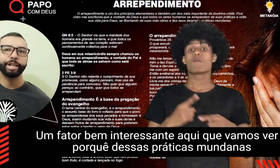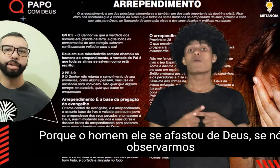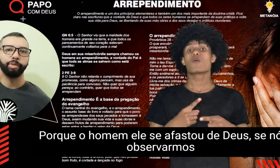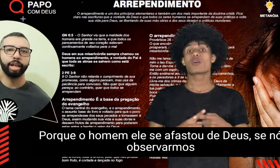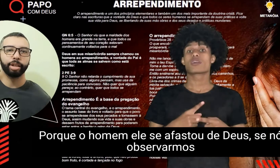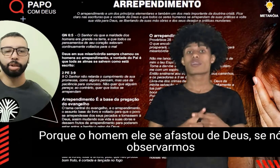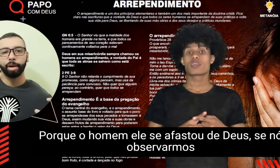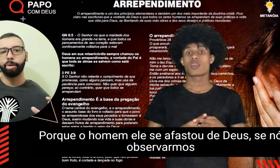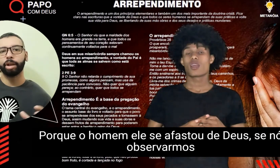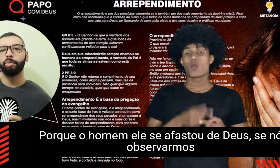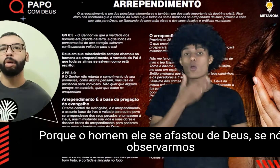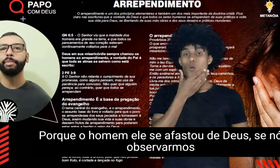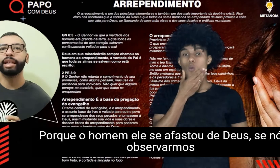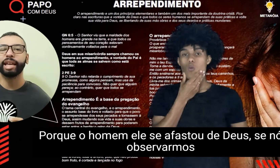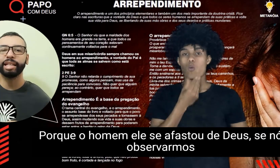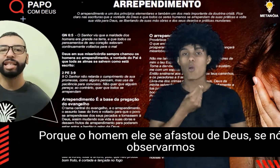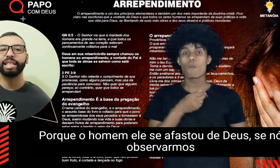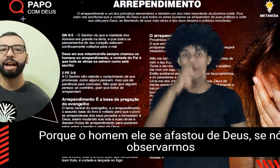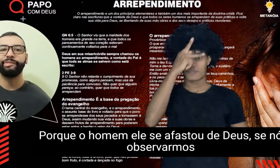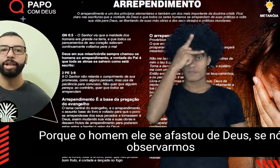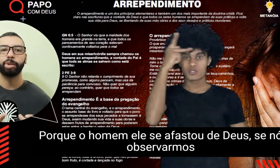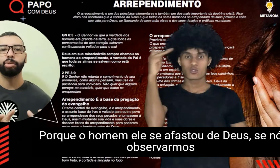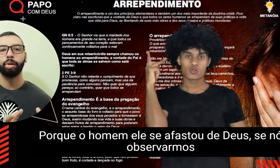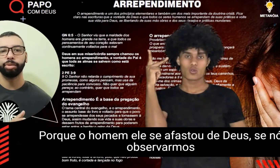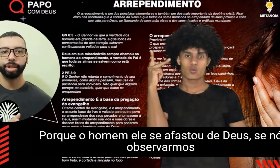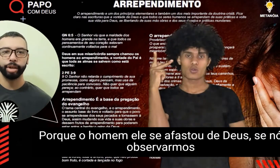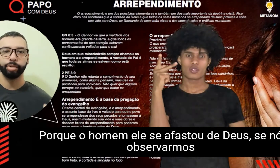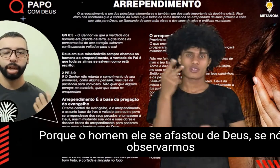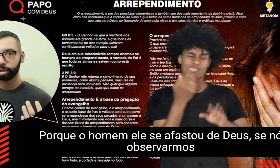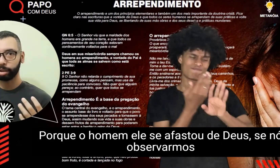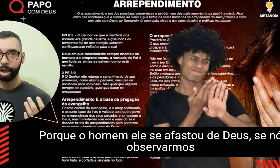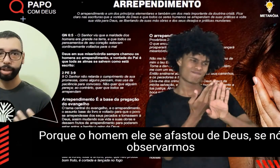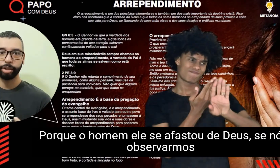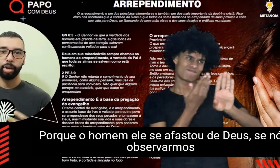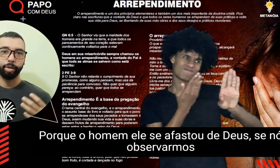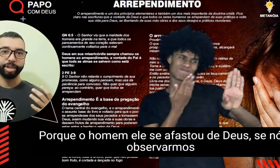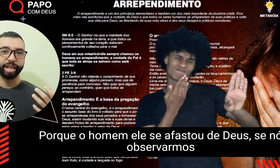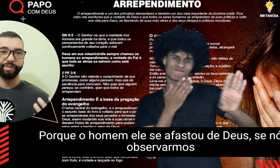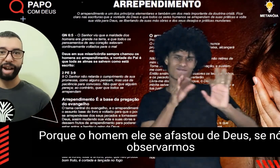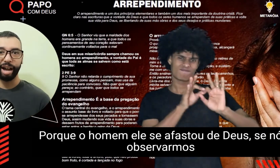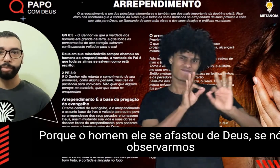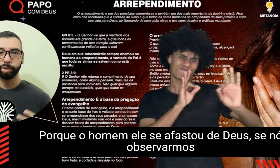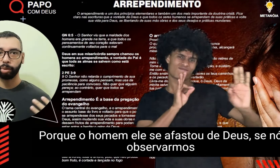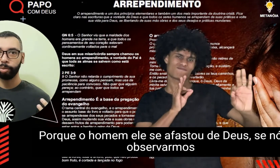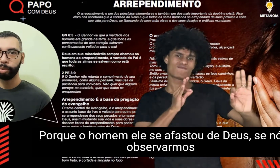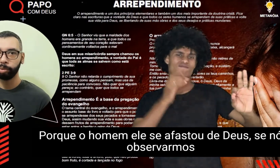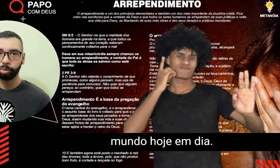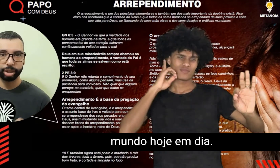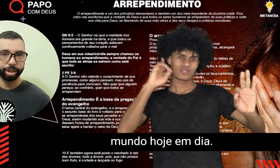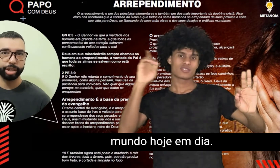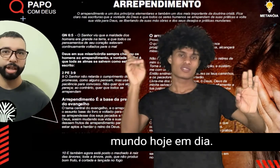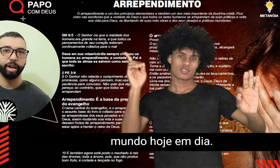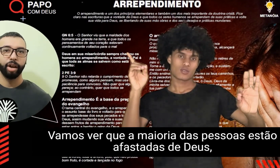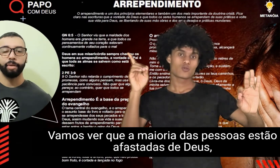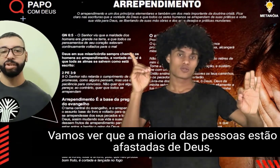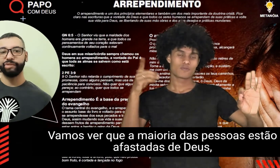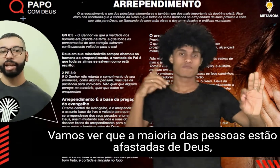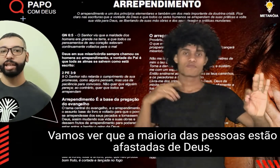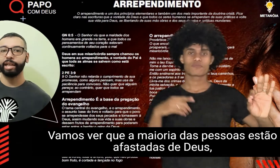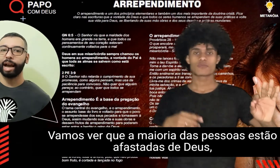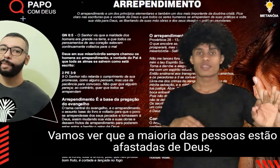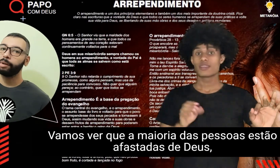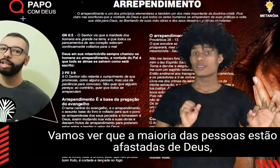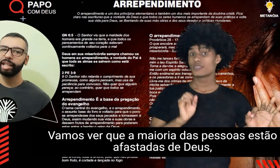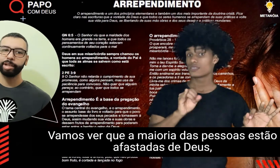dessas práticas mundanas, porque o homem ele se afastou de Deus. Se nós observarmos o mundo hoje em dia, vamos